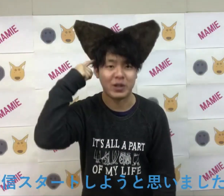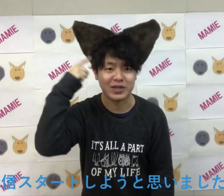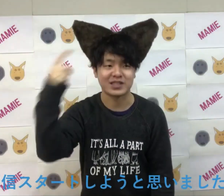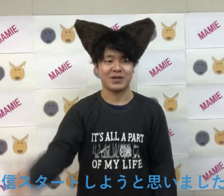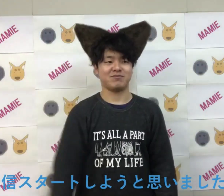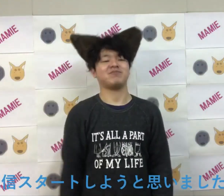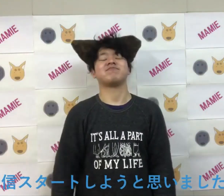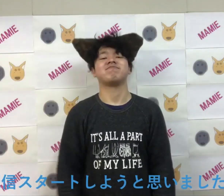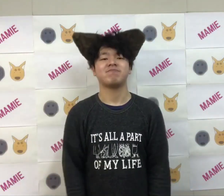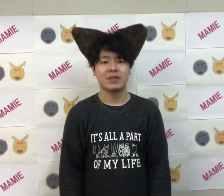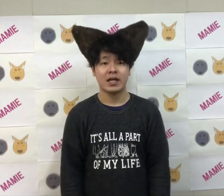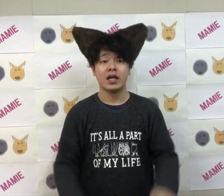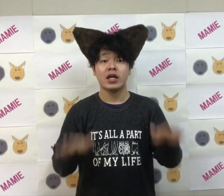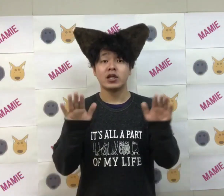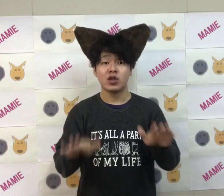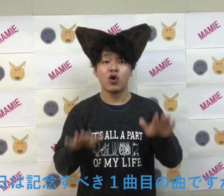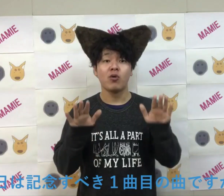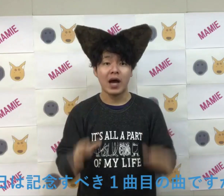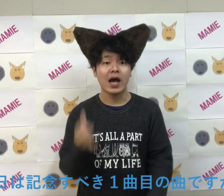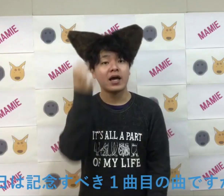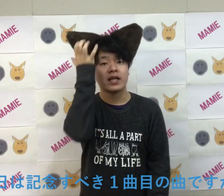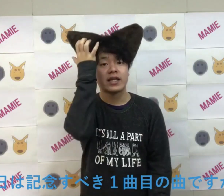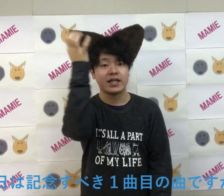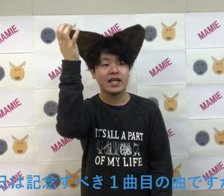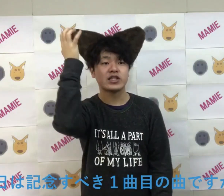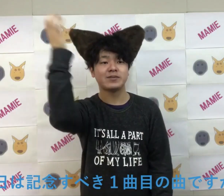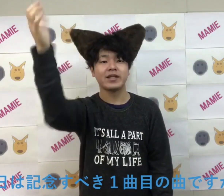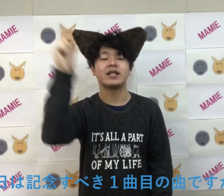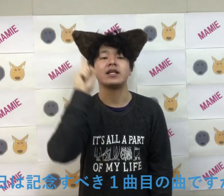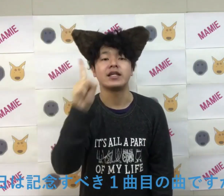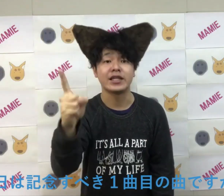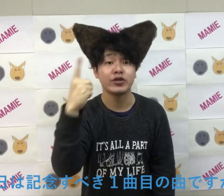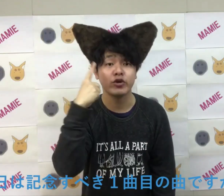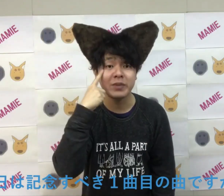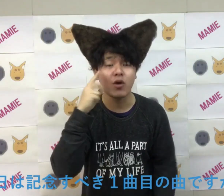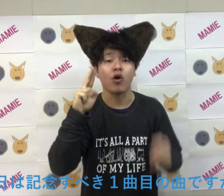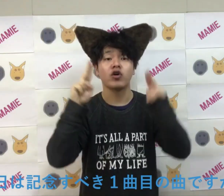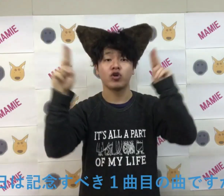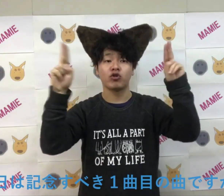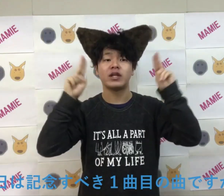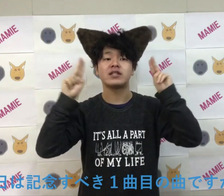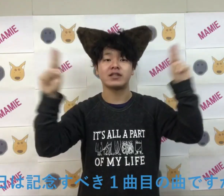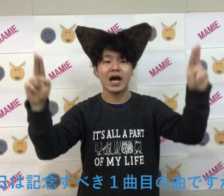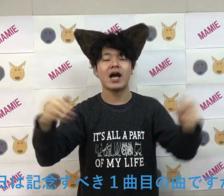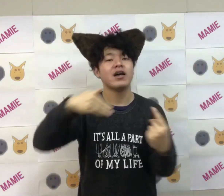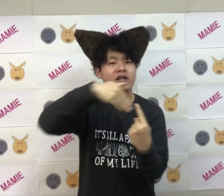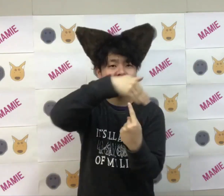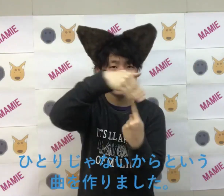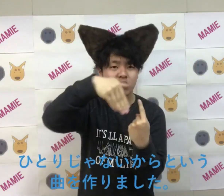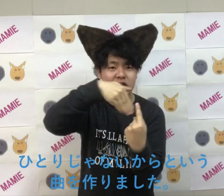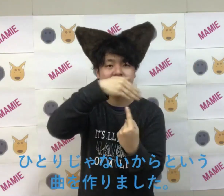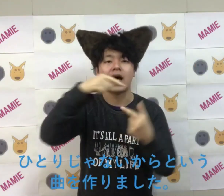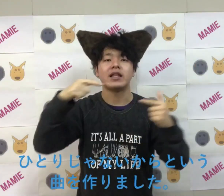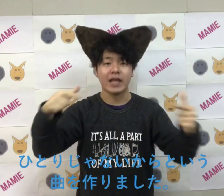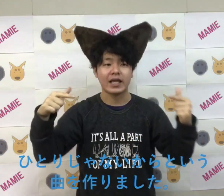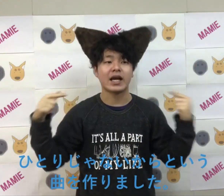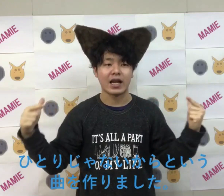ました。今日は記念すべき1曲目の曲ですが、一人じゃないから